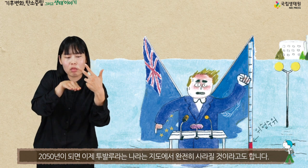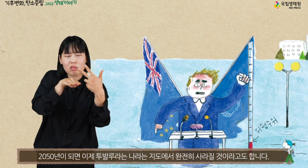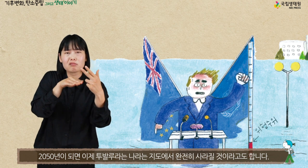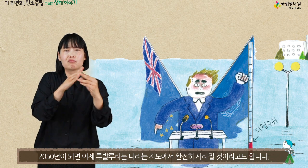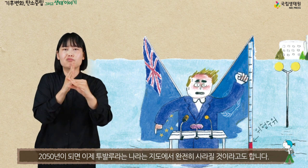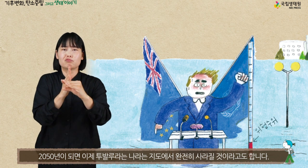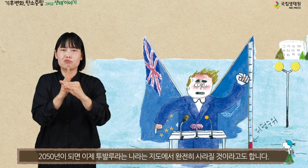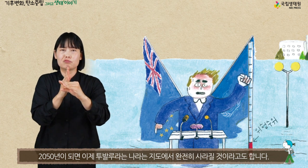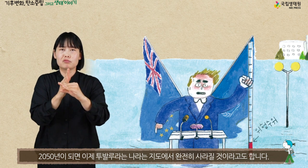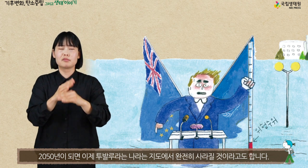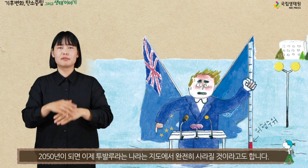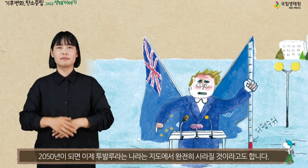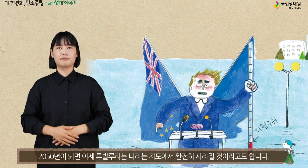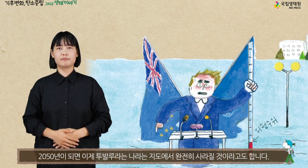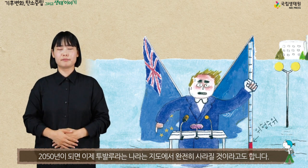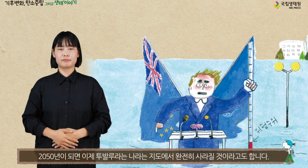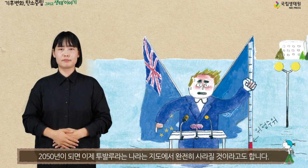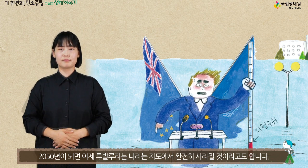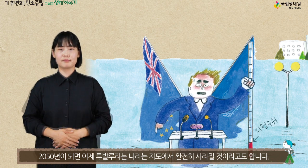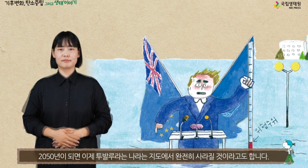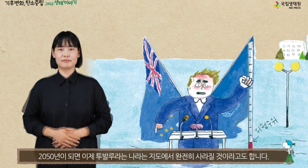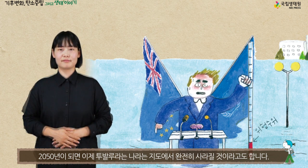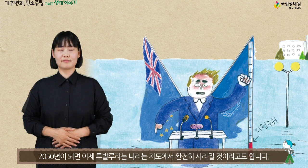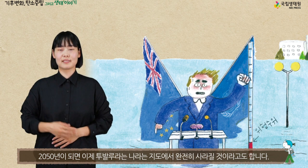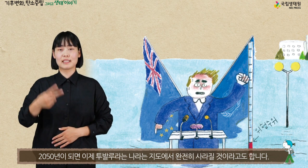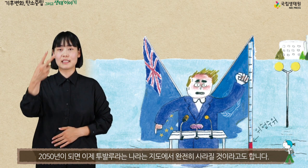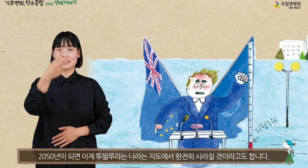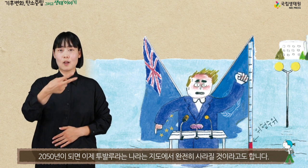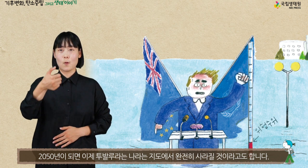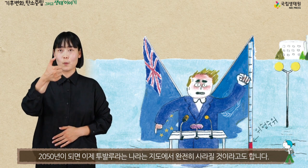나머지도 점점 물에 잠기고 있어요.